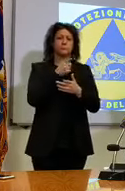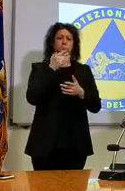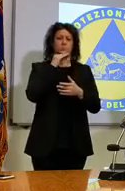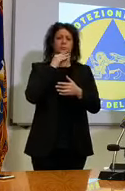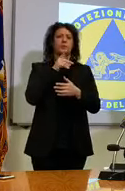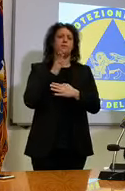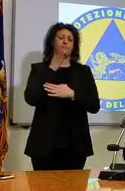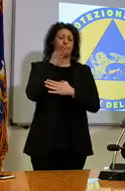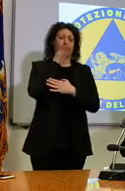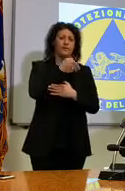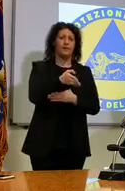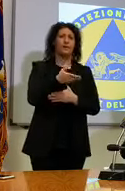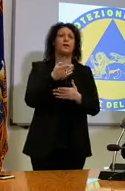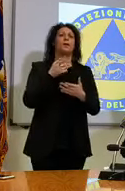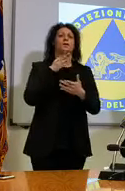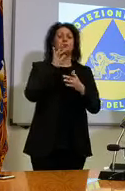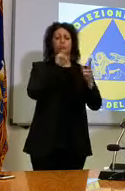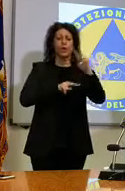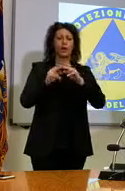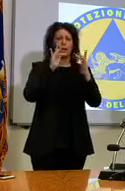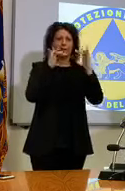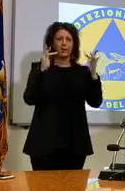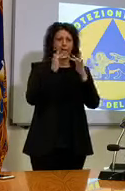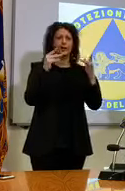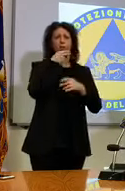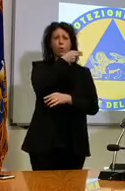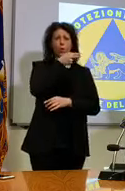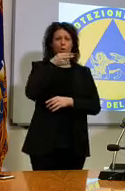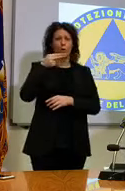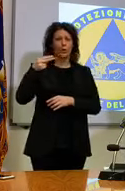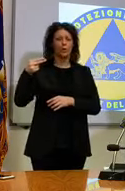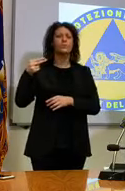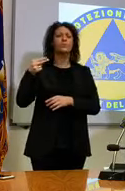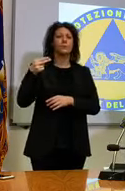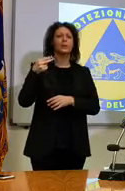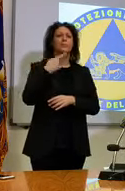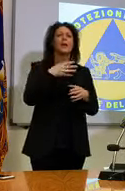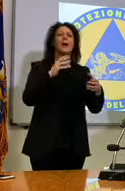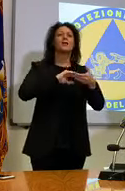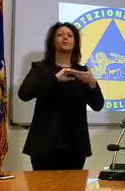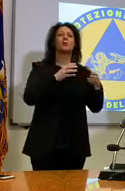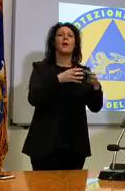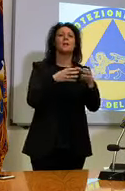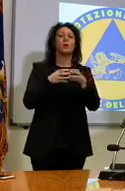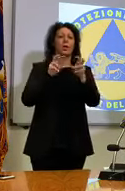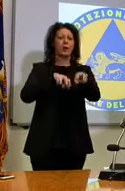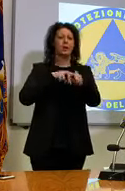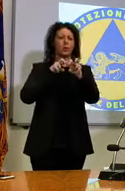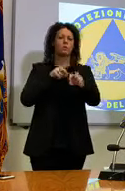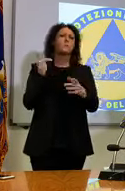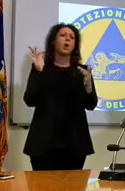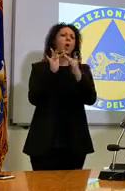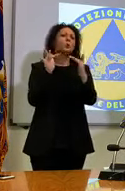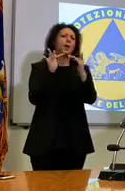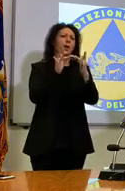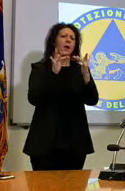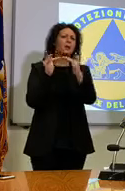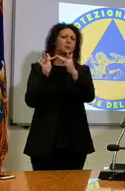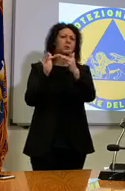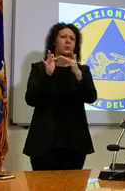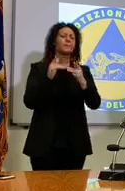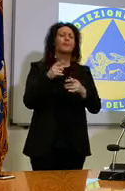fa Coldiretti, Confagricoltura, CIA, Copari e le associazioni, poi contatta, hanno tutte